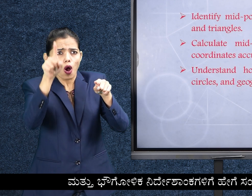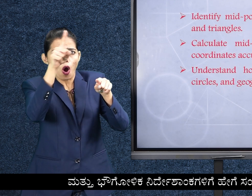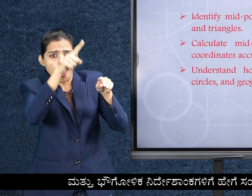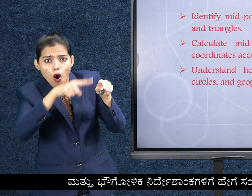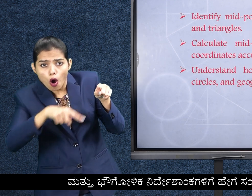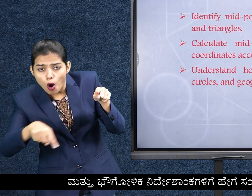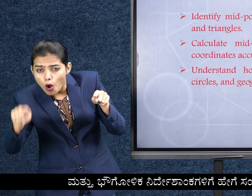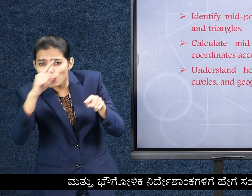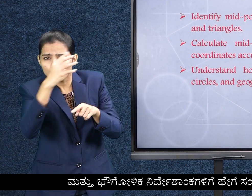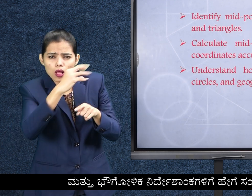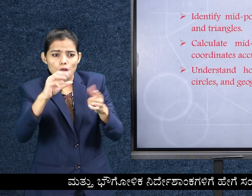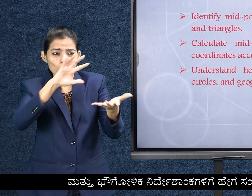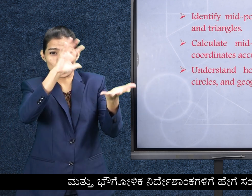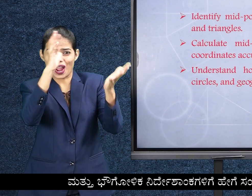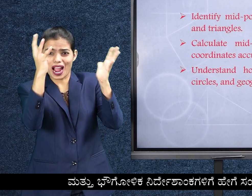ಮಾಡಿಕೊಳ್ಳಿ.